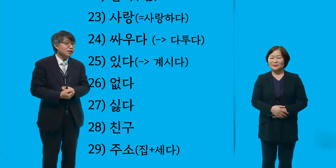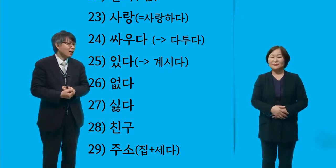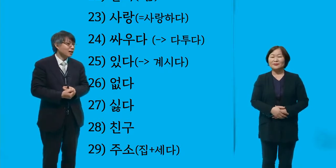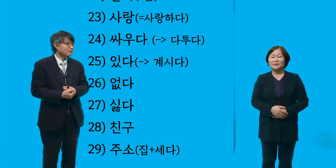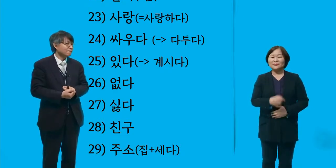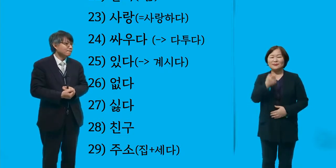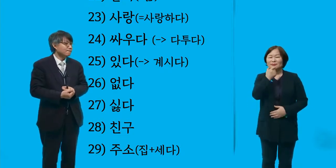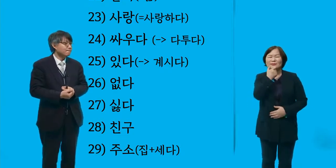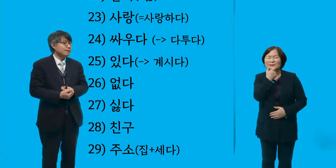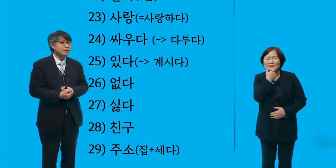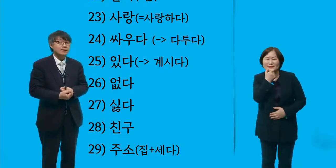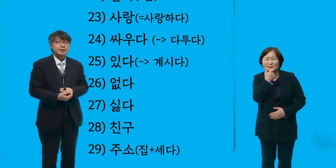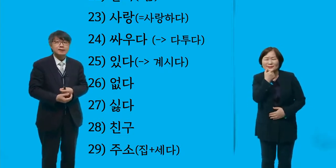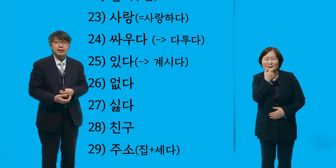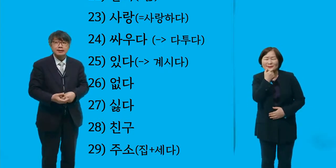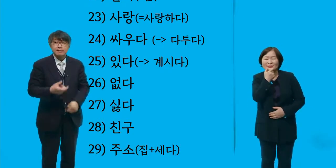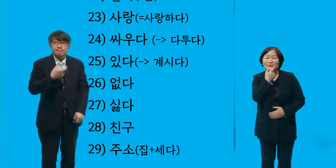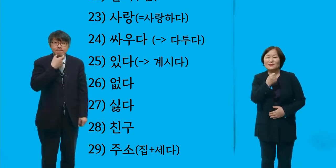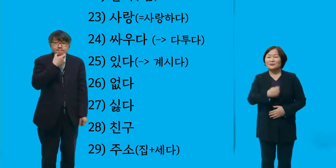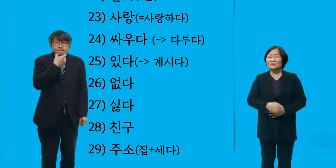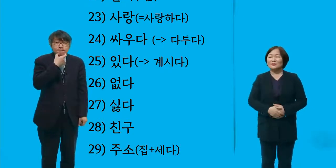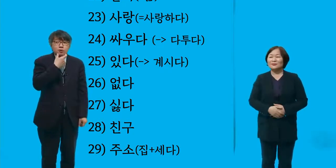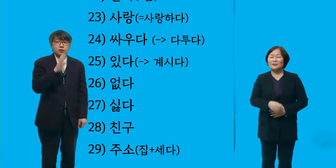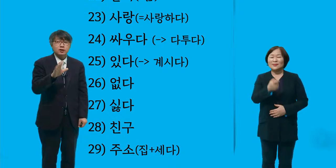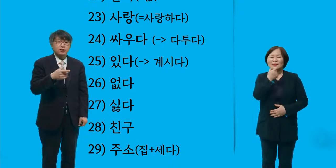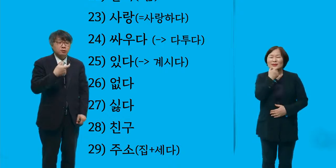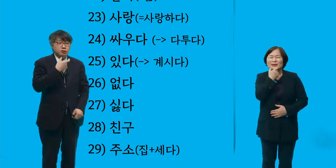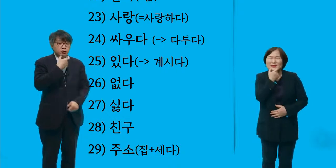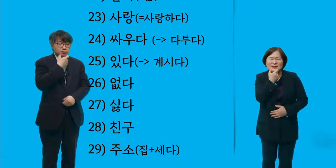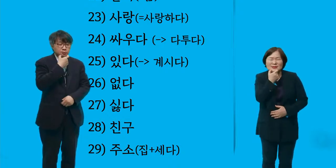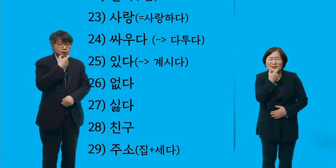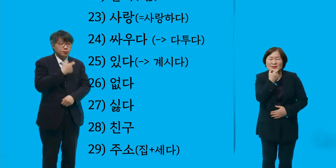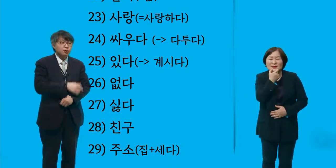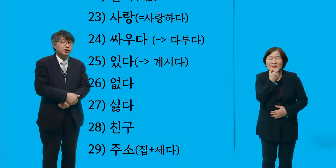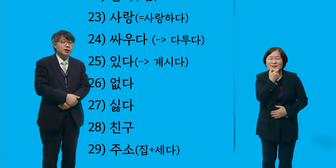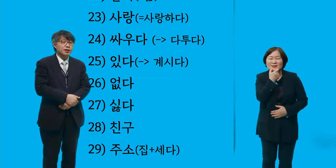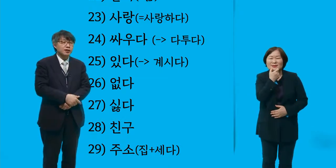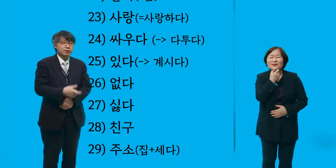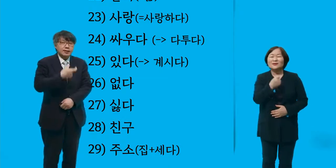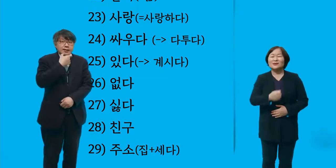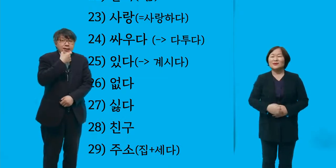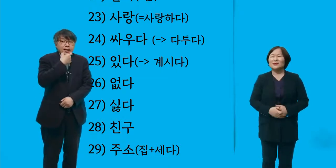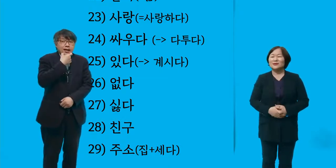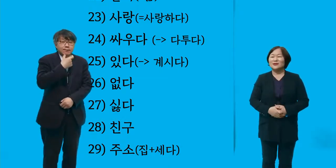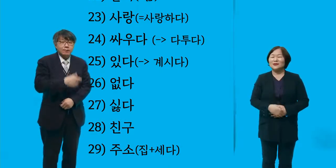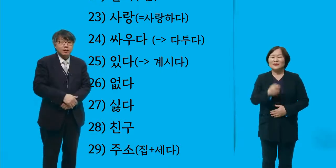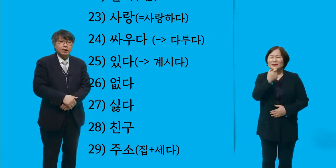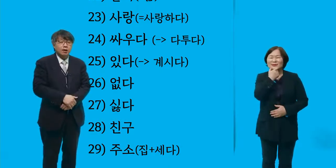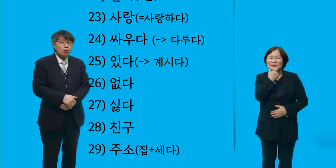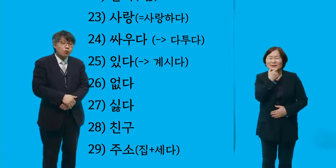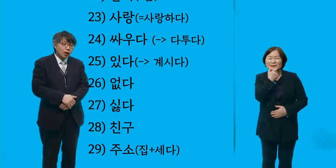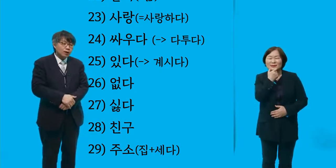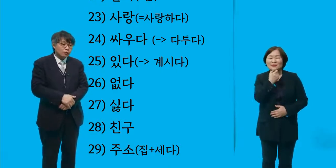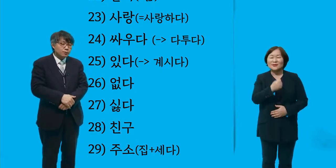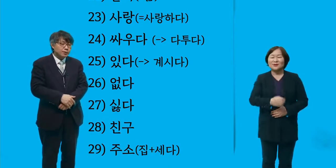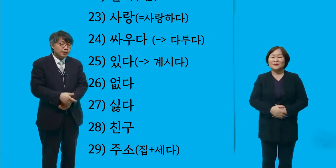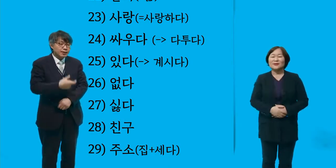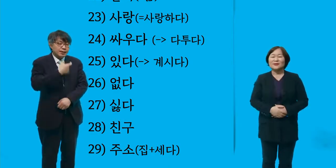싫다. 싫다는 표정이 싫은 표정이 돼야 되겠죠. 싫다. 이게 거부하다도 됩니다.